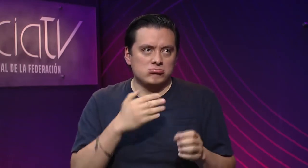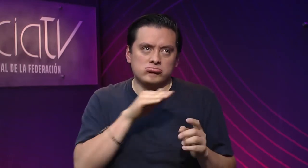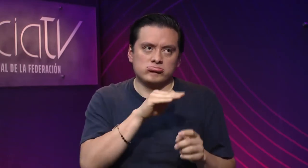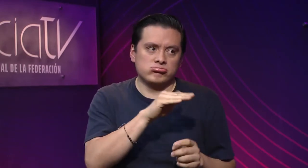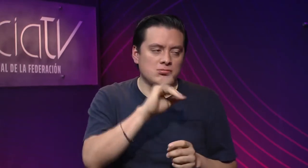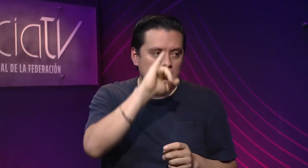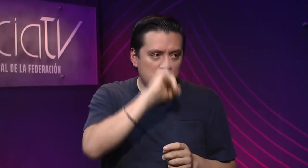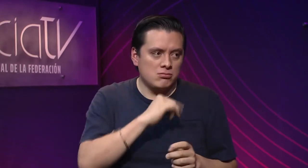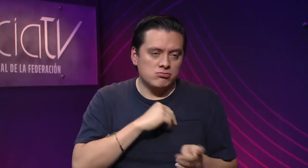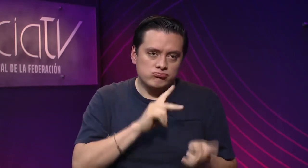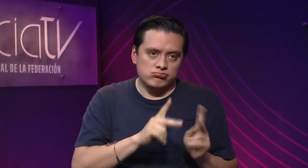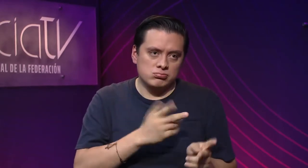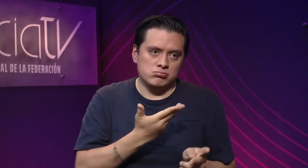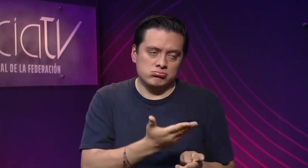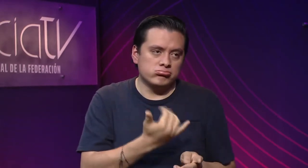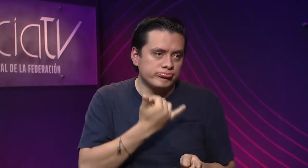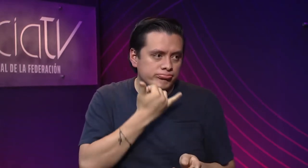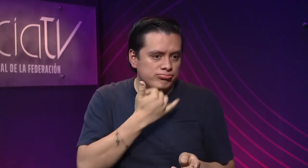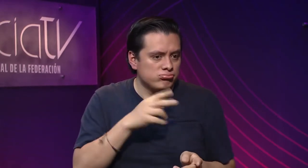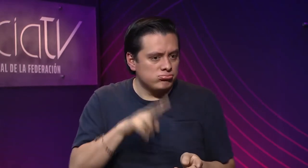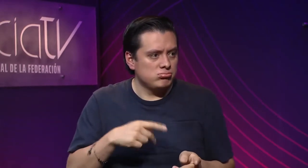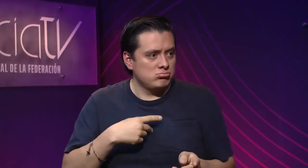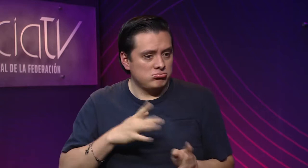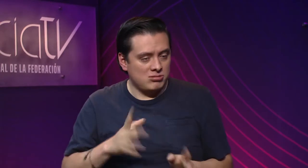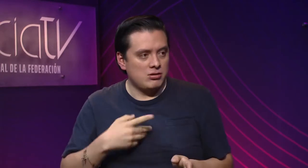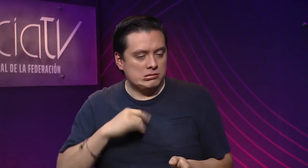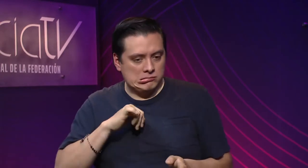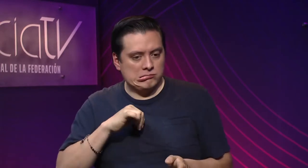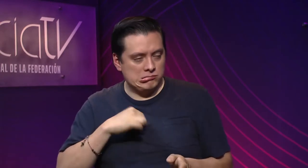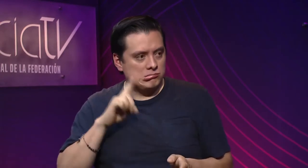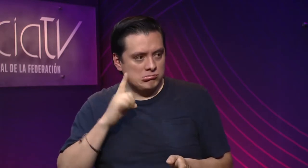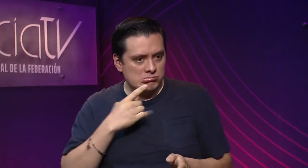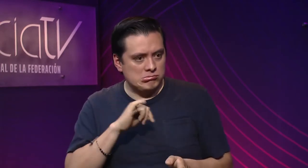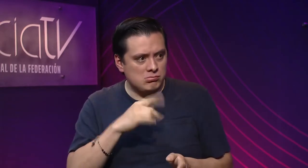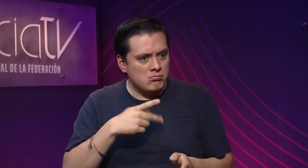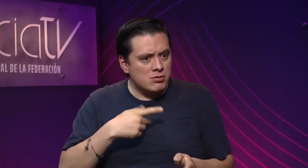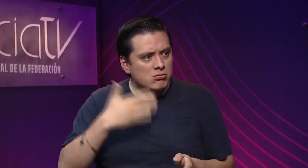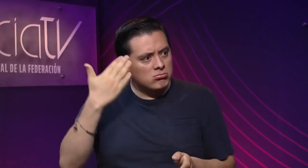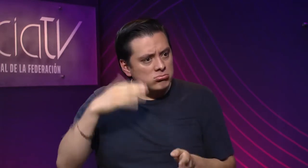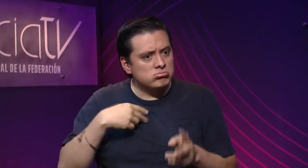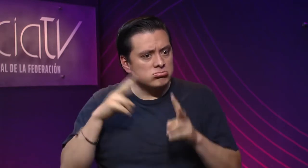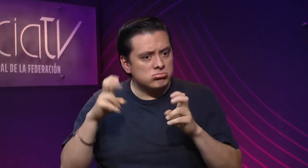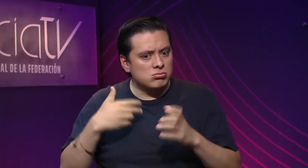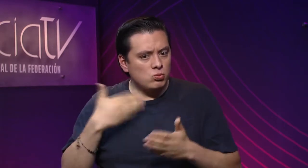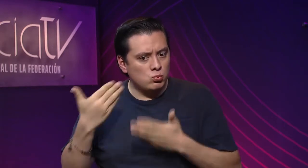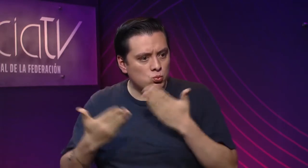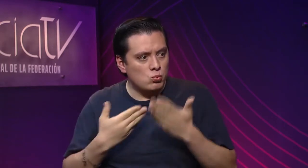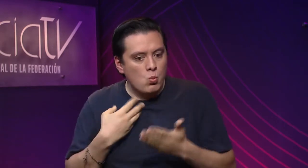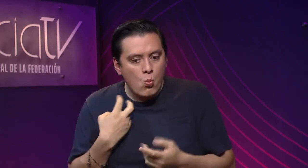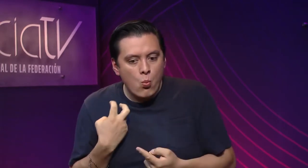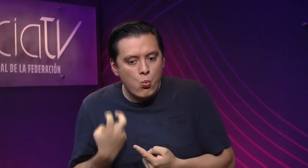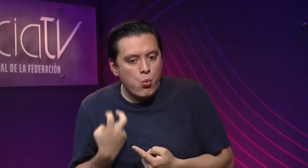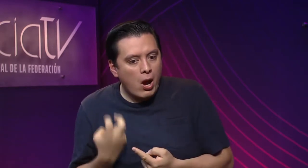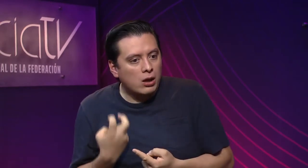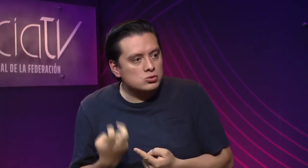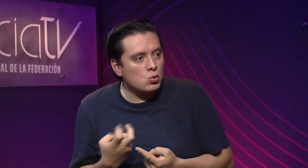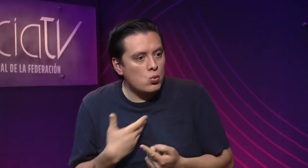lo mismo, hasta que decidí hablar con mi jefe y le dije, oye, discúlpame, soy sordo, sí, pero tengo todo el talento, ya